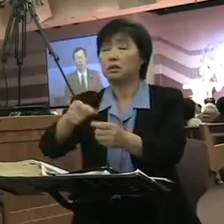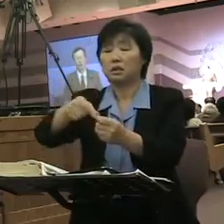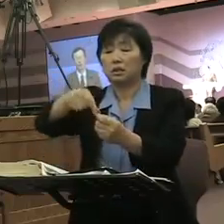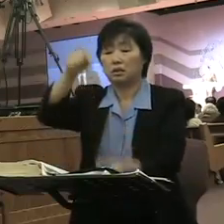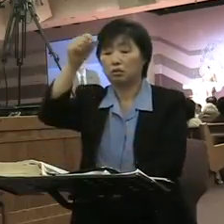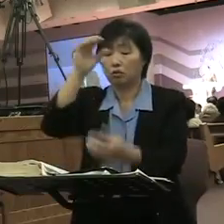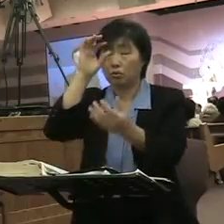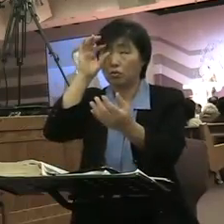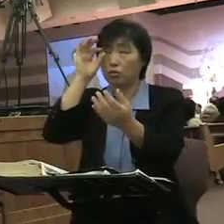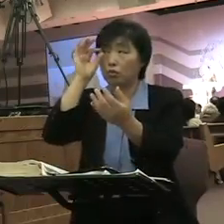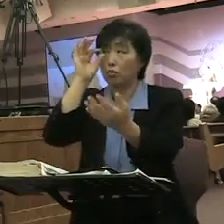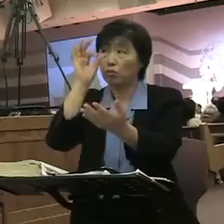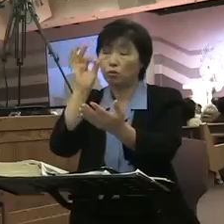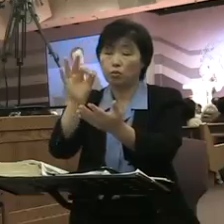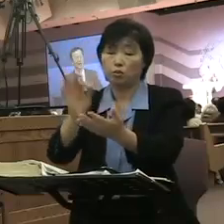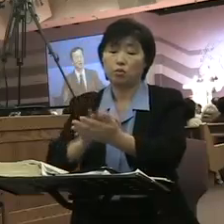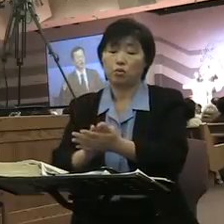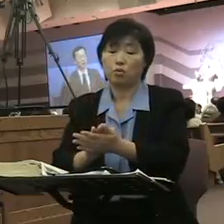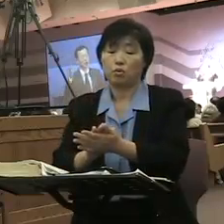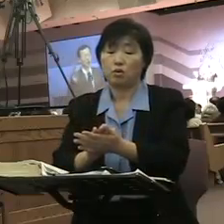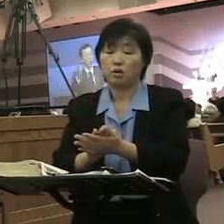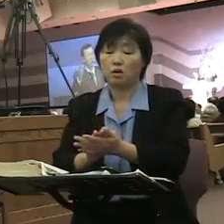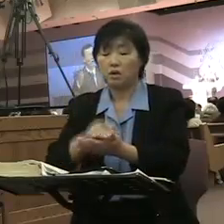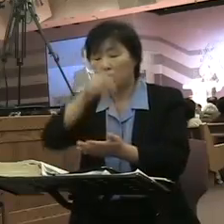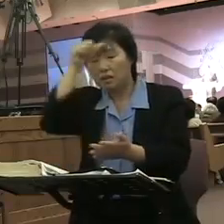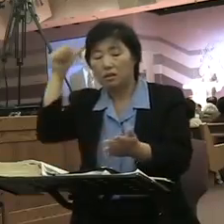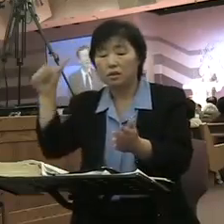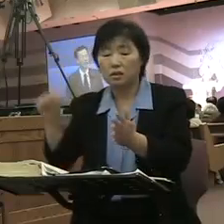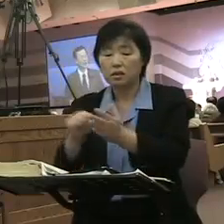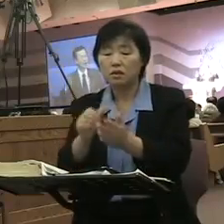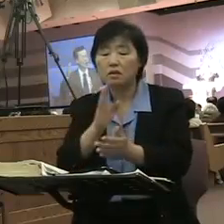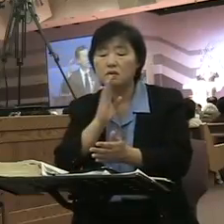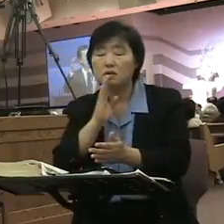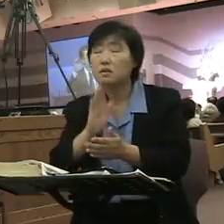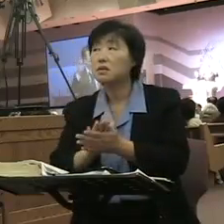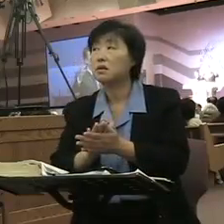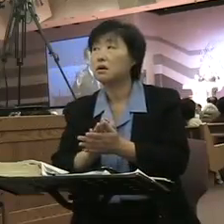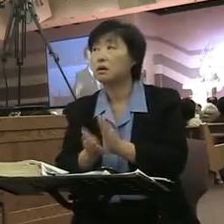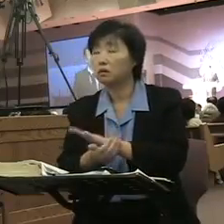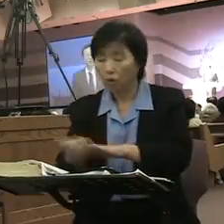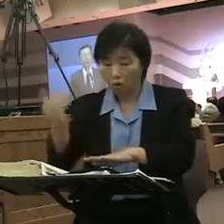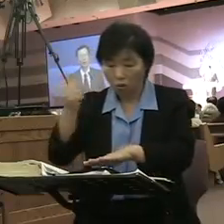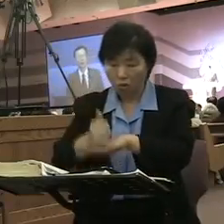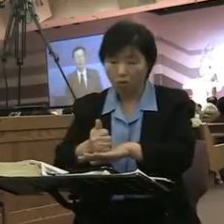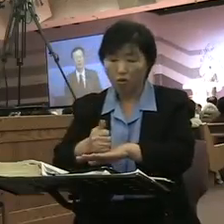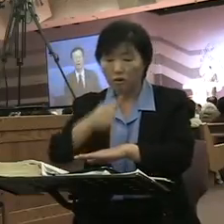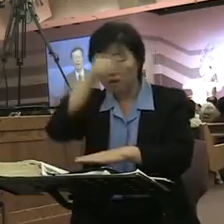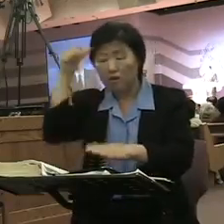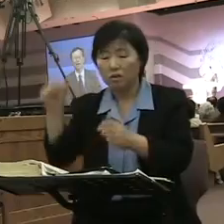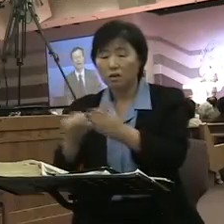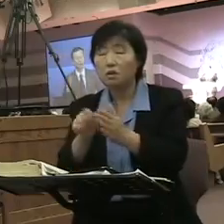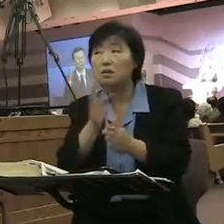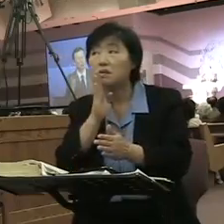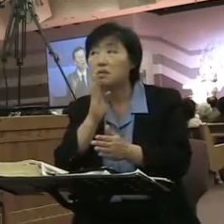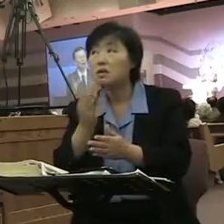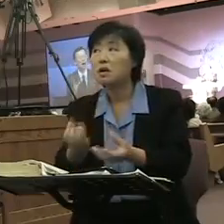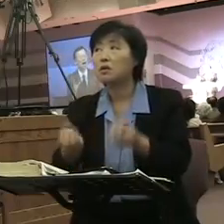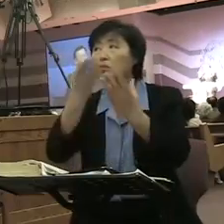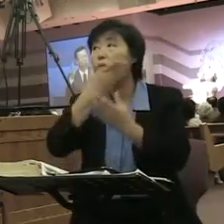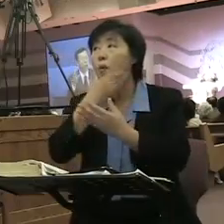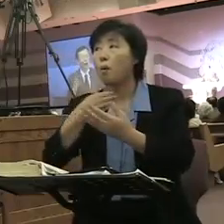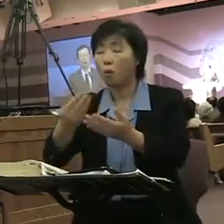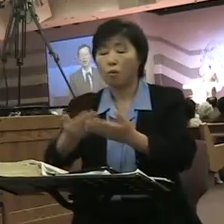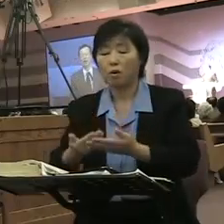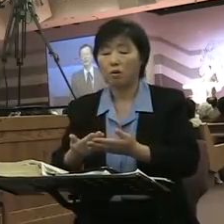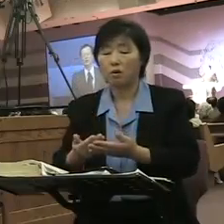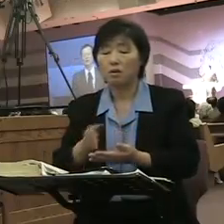보시고 말씀하십니다. 인생에서 진짜 성공하는 것, 인생에서 진짜 축복받는 것, 인생에서 내가